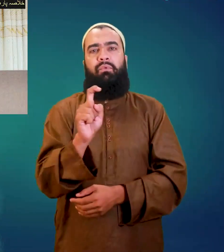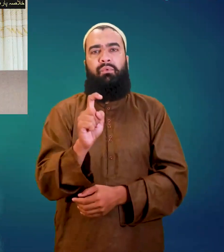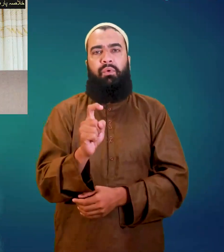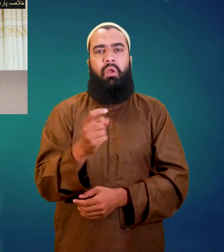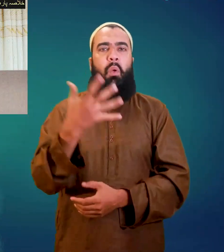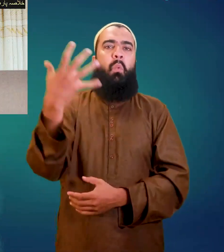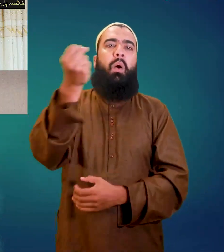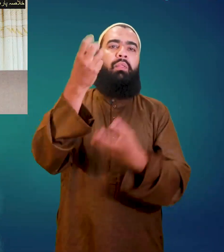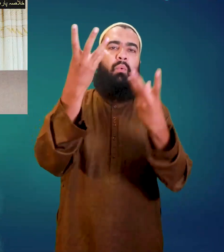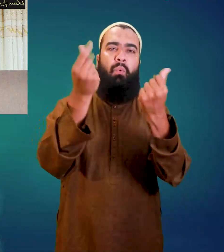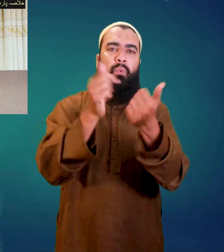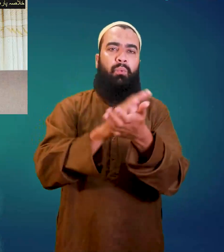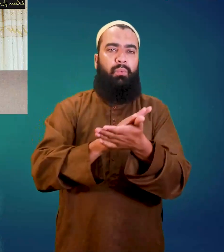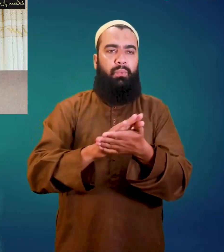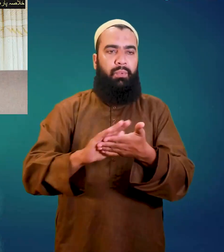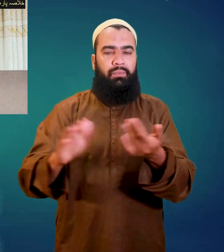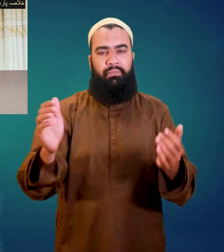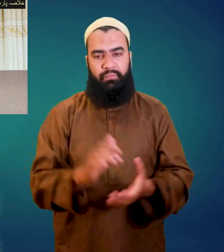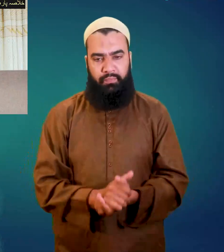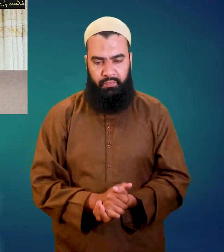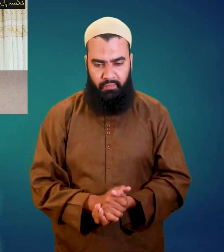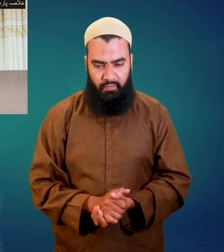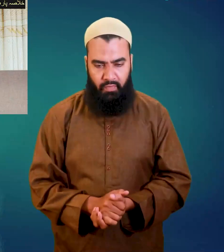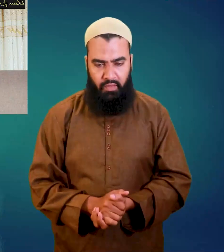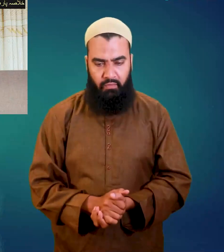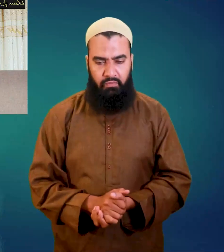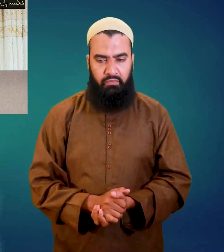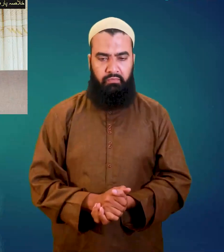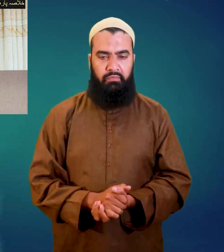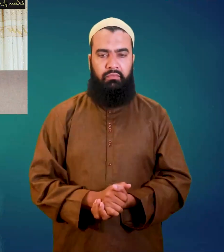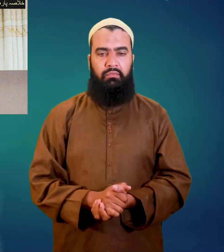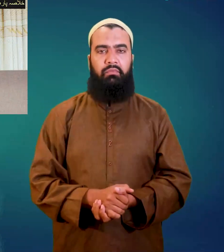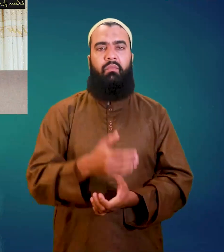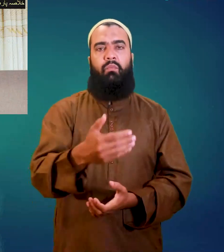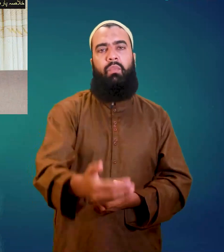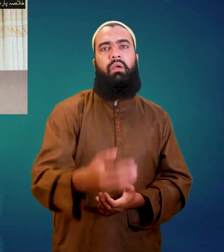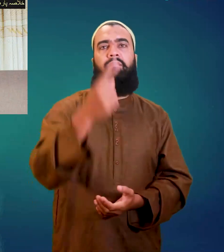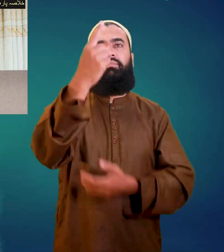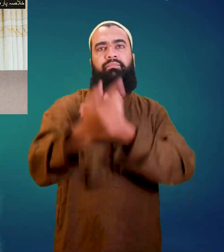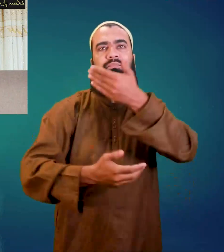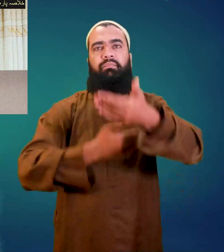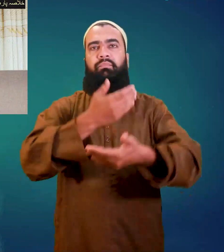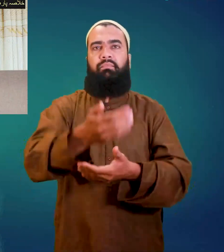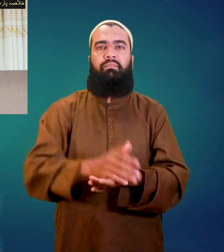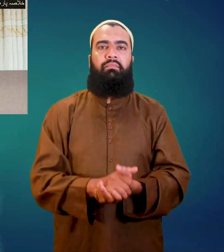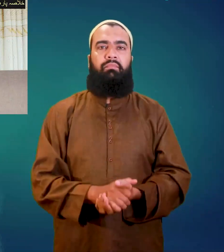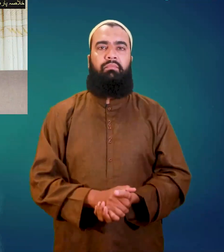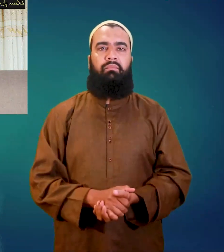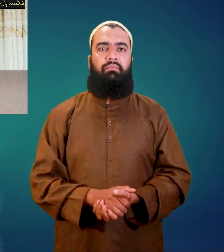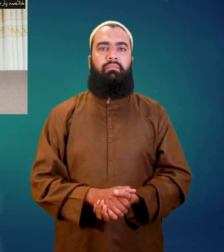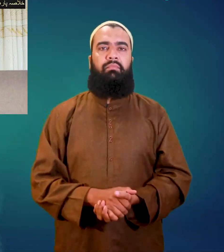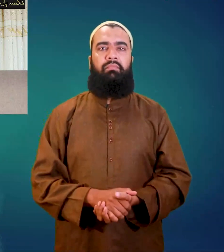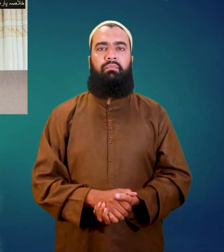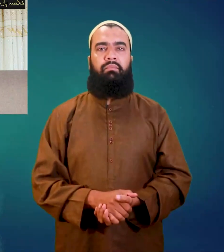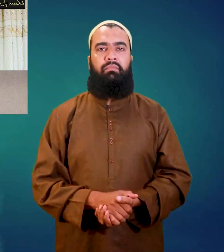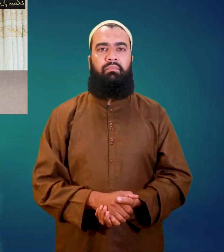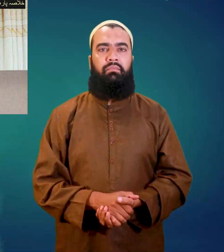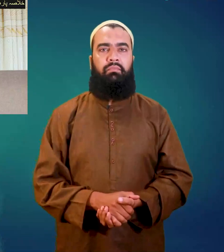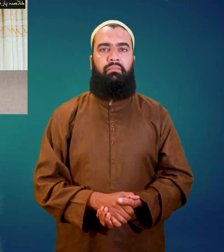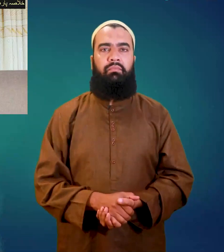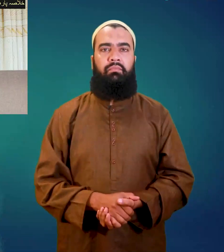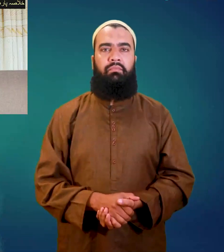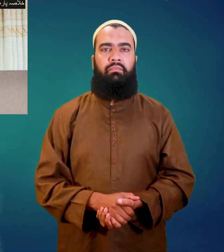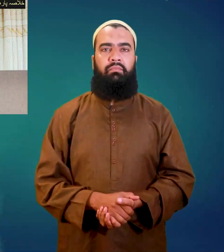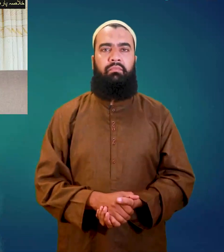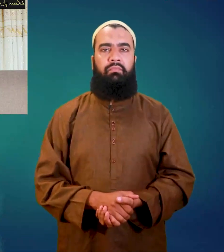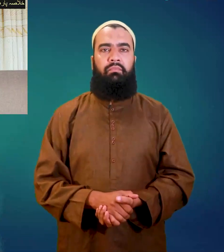رکوع نمبر 14، آیت نمبر 58، یا ایہا الذین آمنوا لیستأذنکم الذین، ابھی گزشتہ آیت